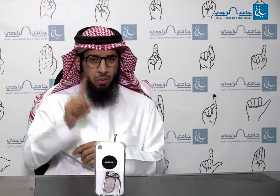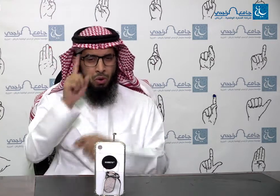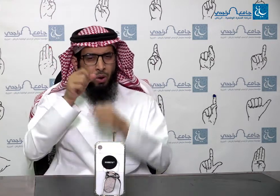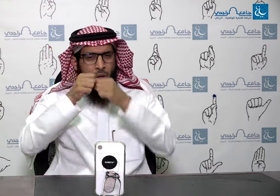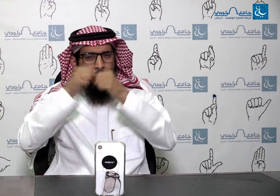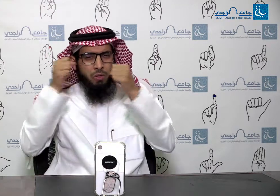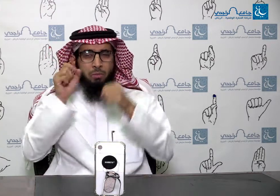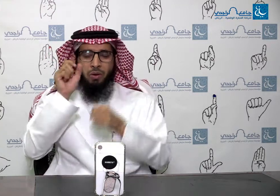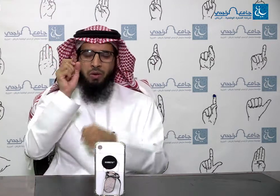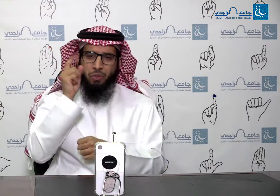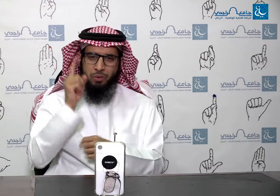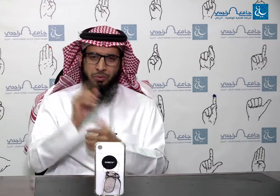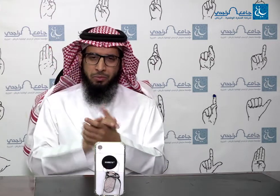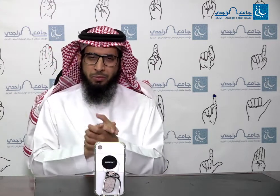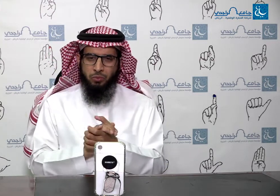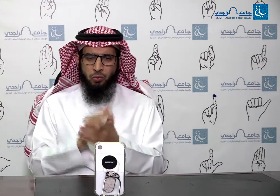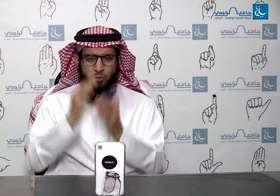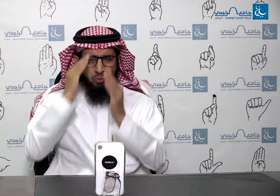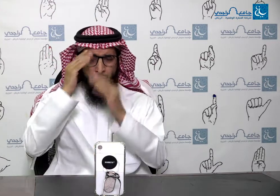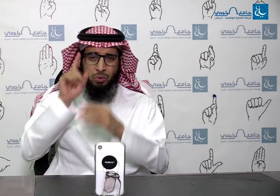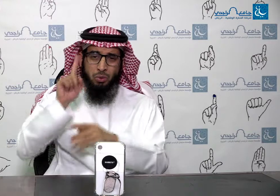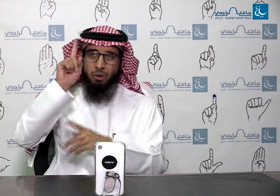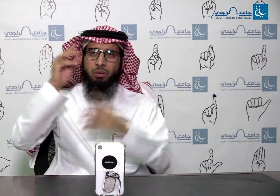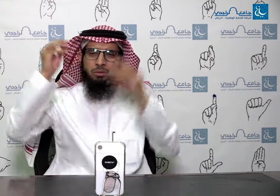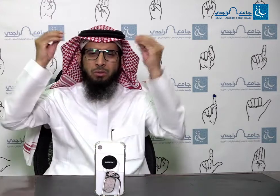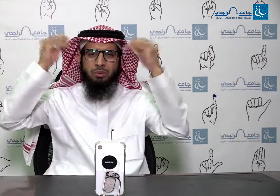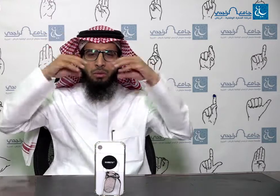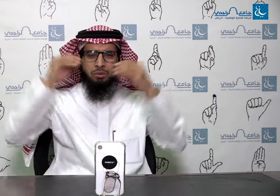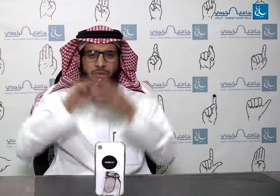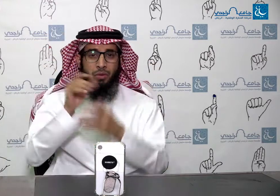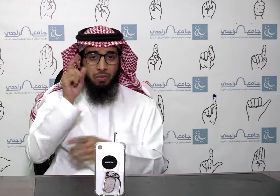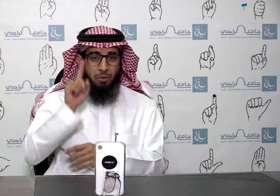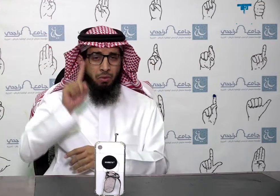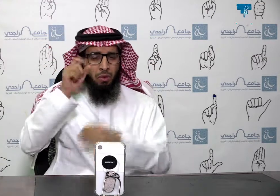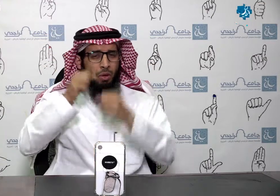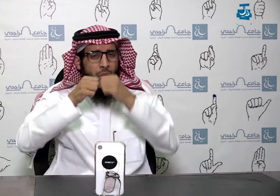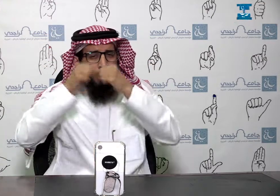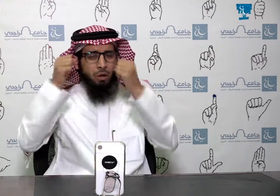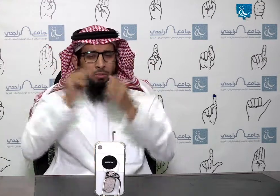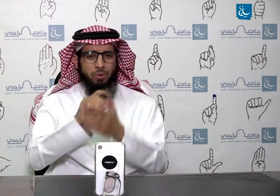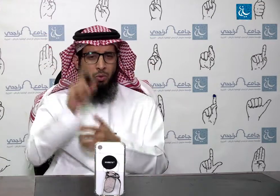يذكركم، اشكروا على نعمه يزدكم، ولذكر الله أكبر، والله يعلم ما تصنعون.